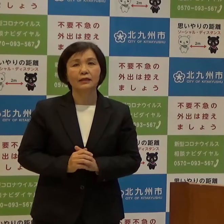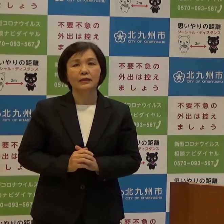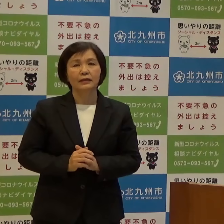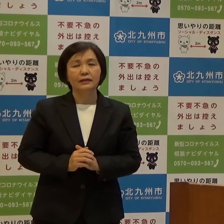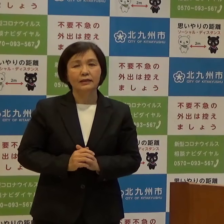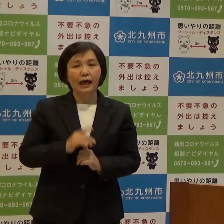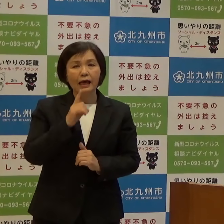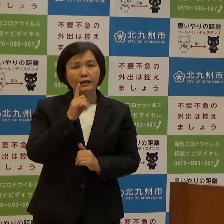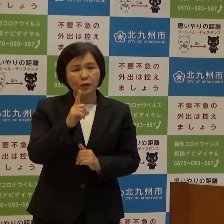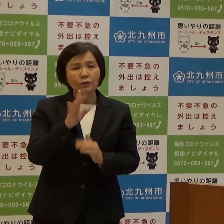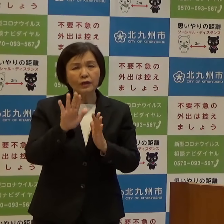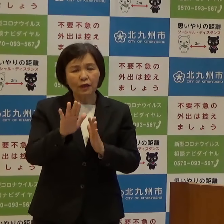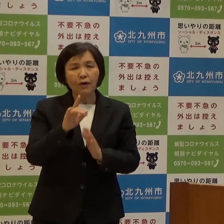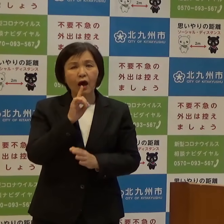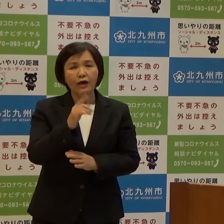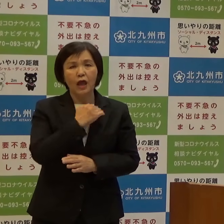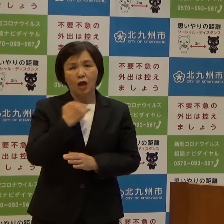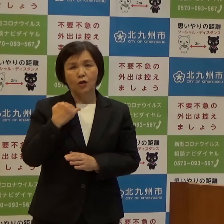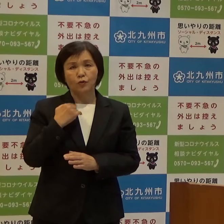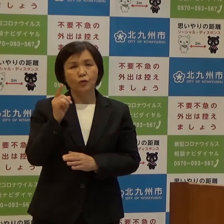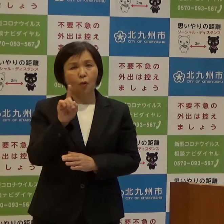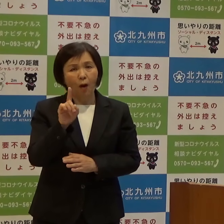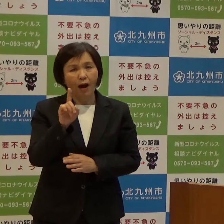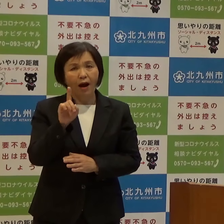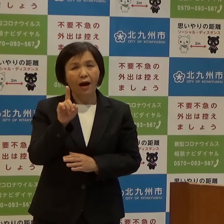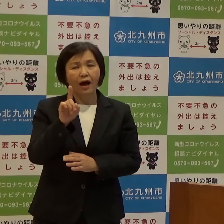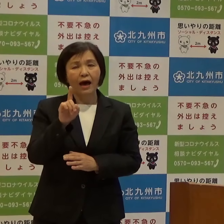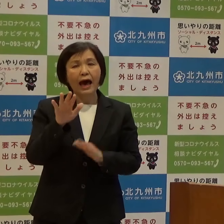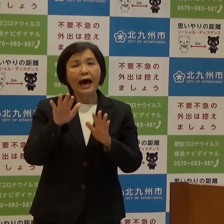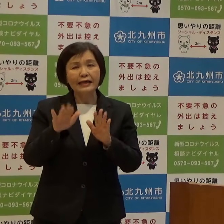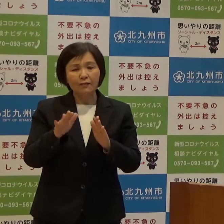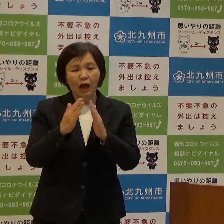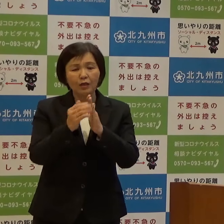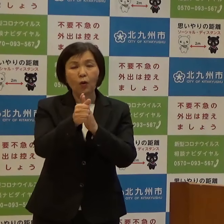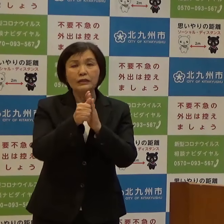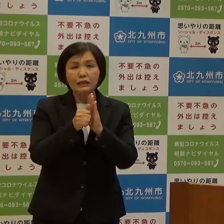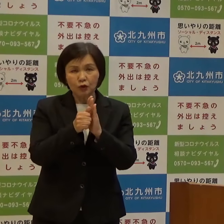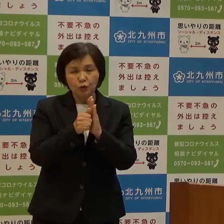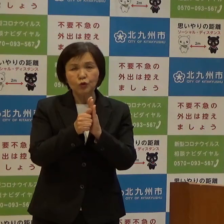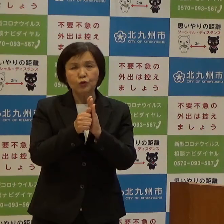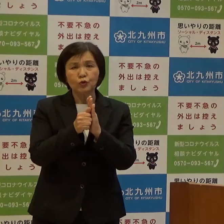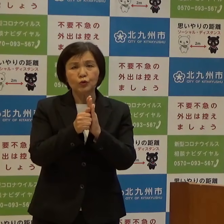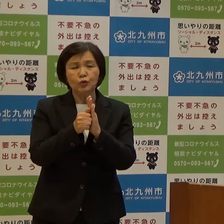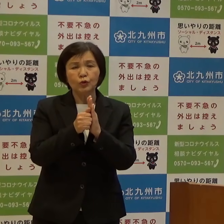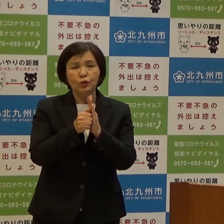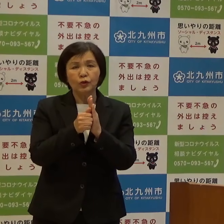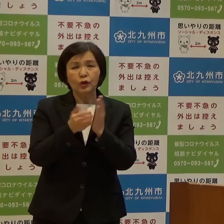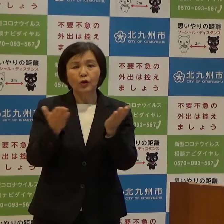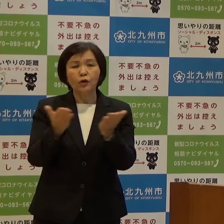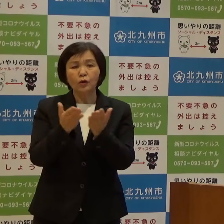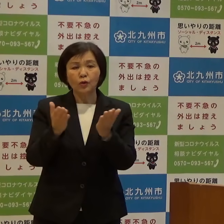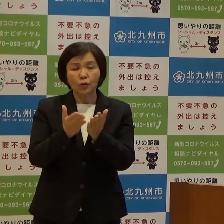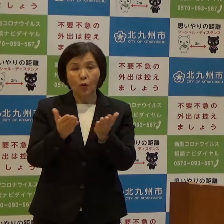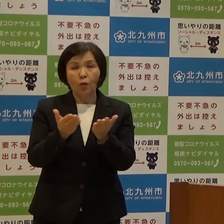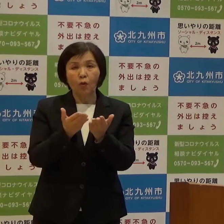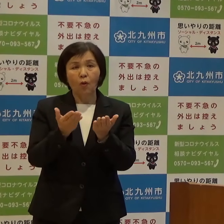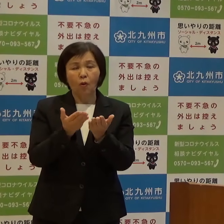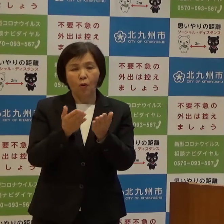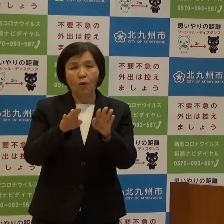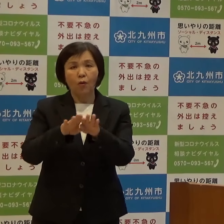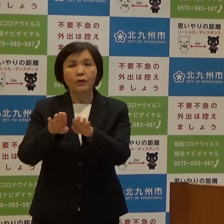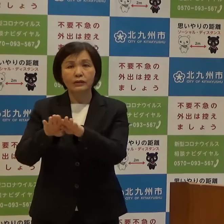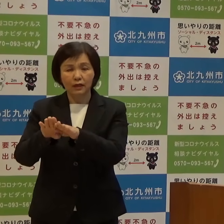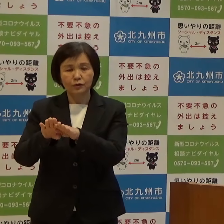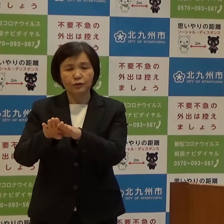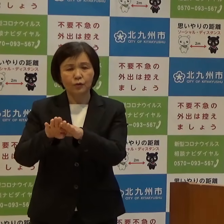は、この自粛、いろんな要請などによりまして、経済がも